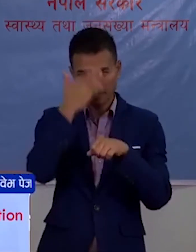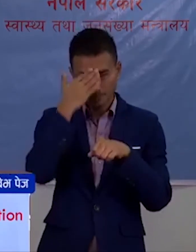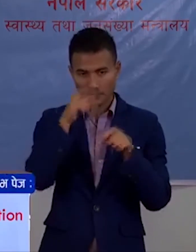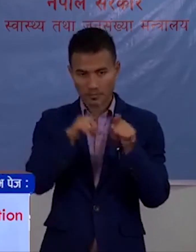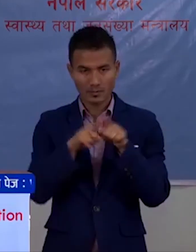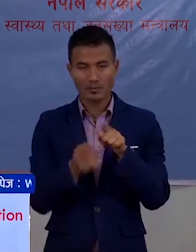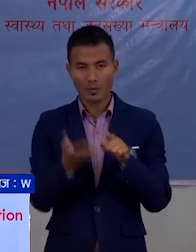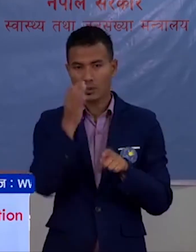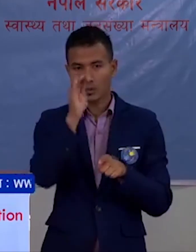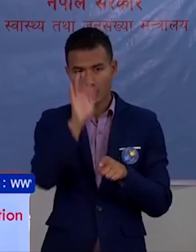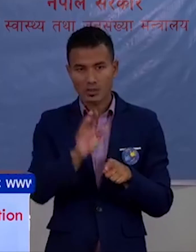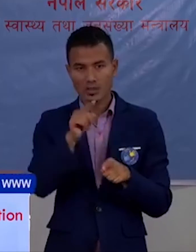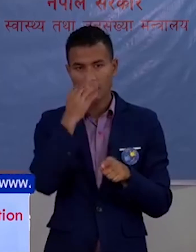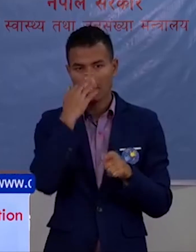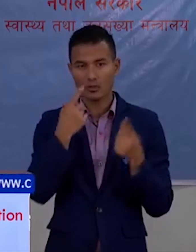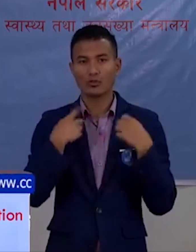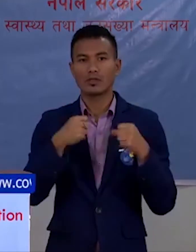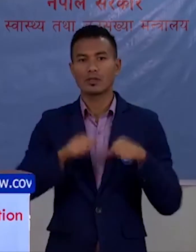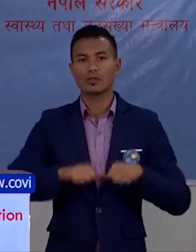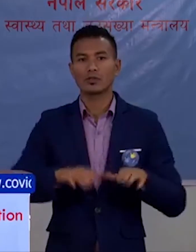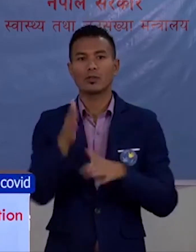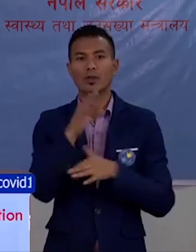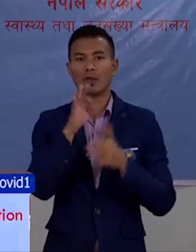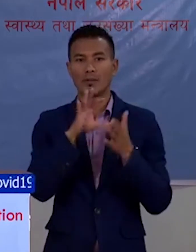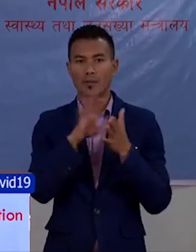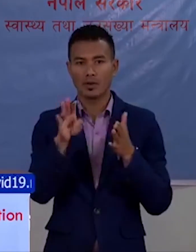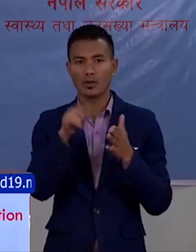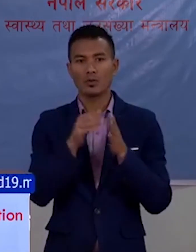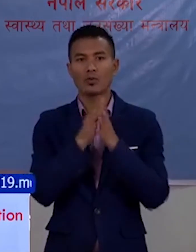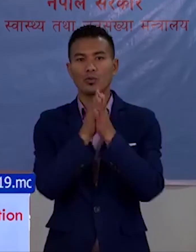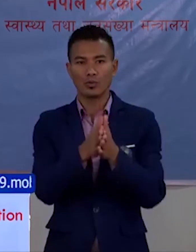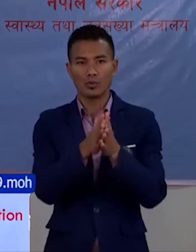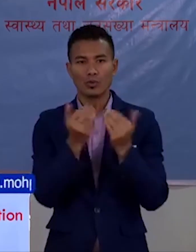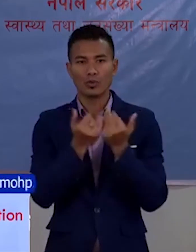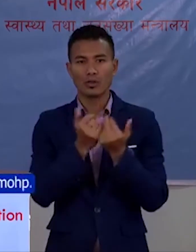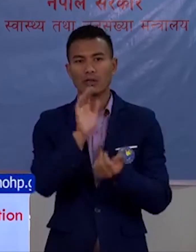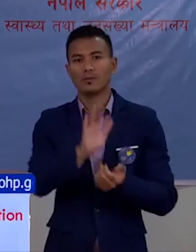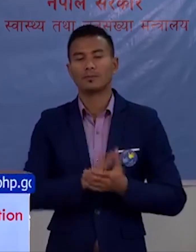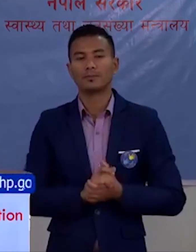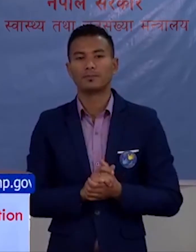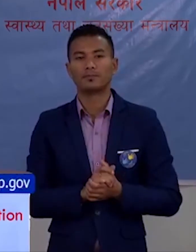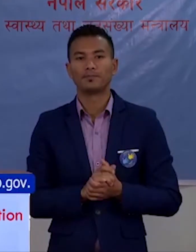सक्ने भएको हुनाले हामीले आज स्वास्थ्य तथा जनसङ्ख्या मन्त्रालयको तर्फबाट यो अनुरोध गरेका छौँ।